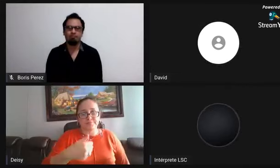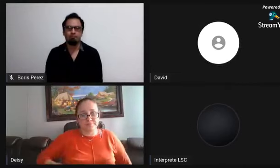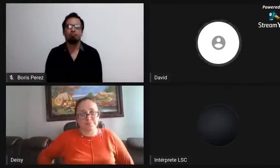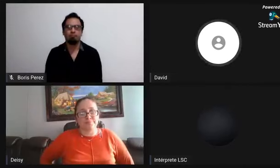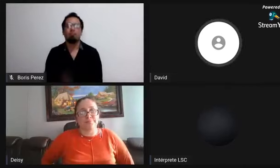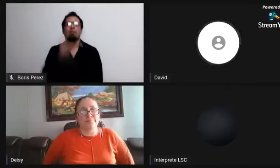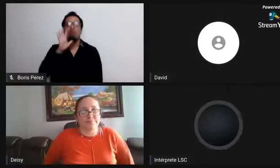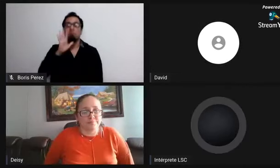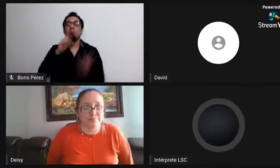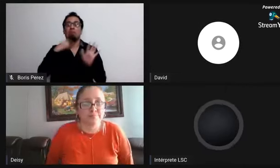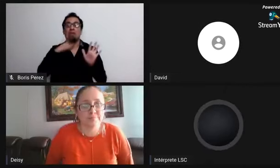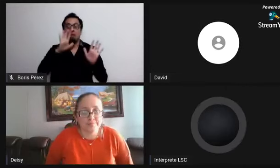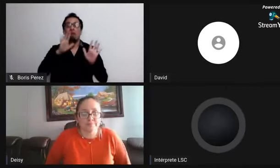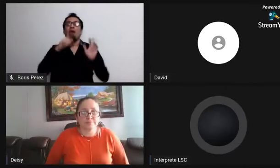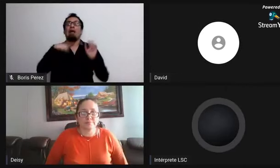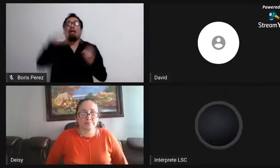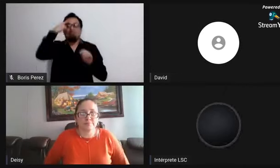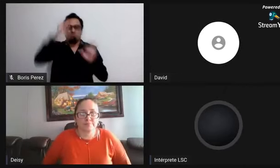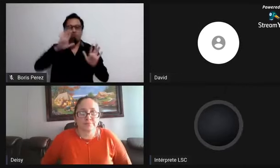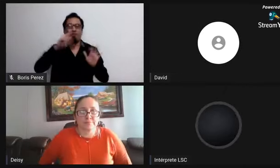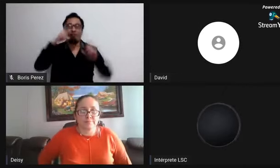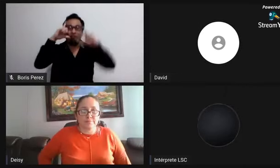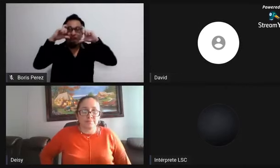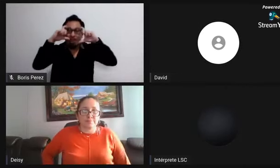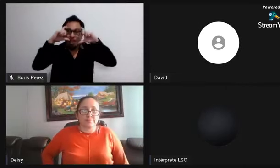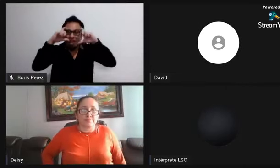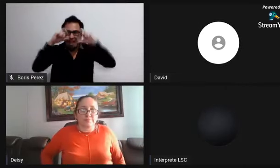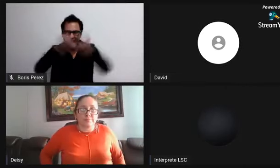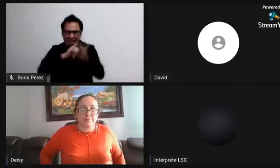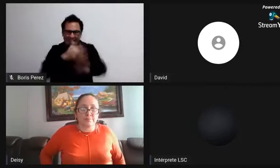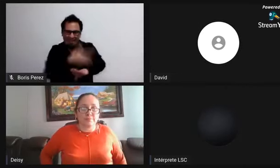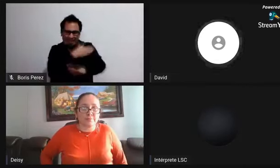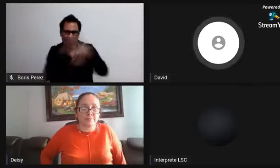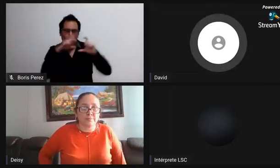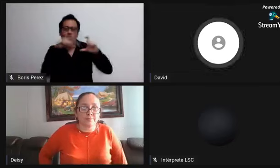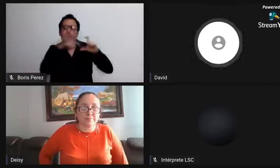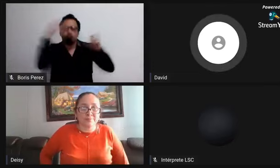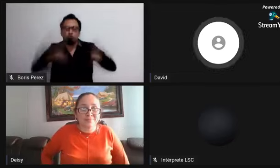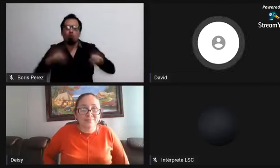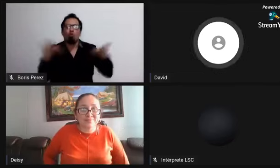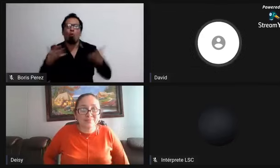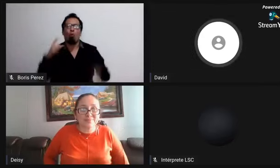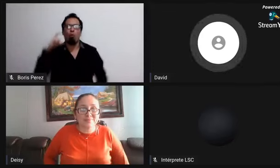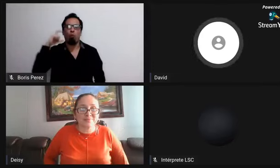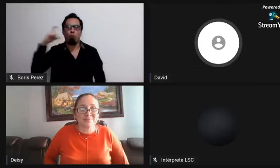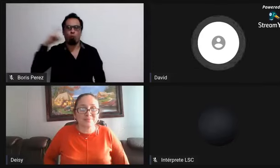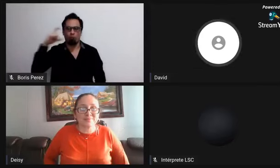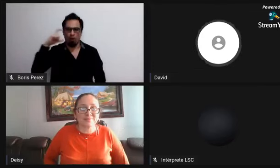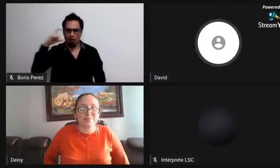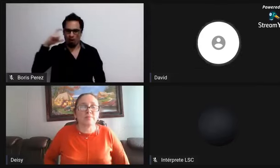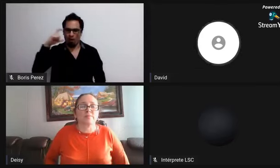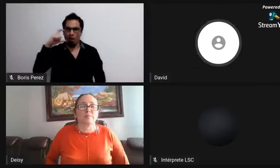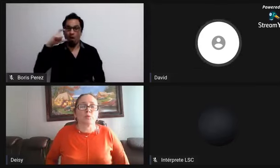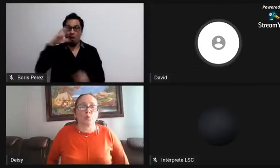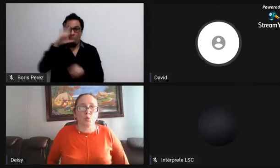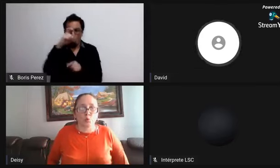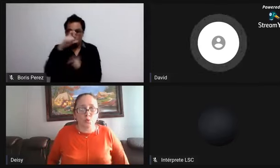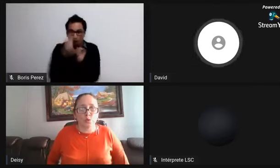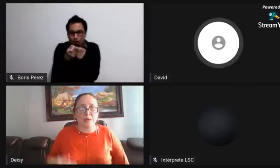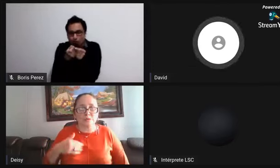grande. norte. Ujú. Ah, yo no sabía, no sabía. Exacto, hay unas fotografías que yo mostré